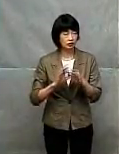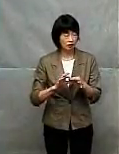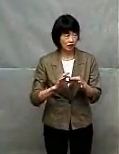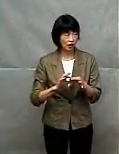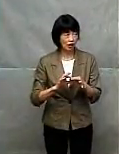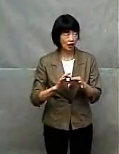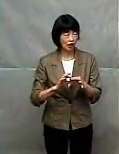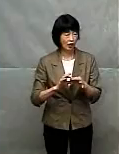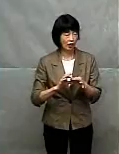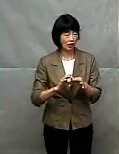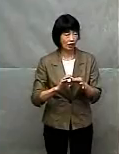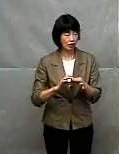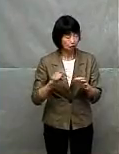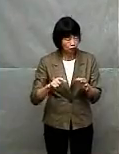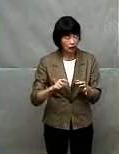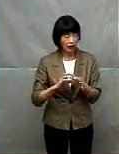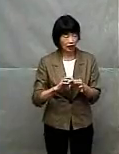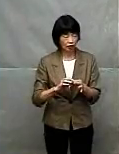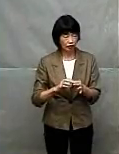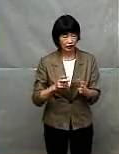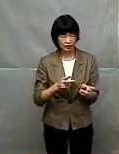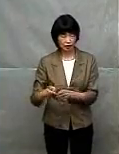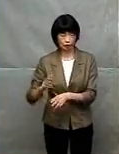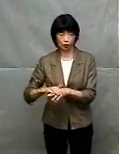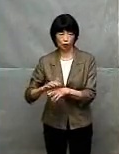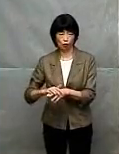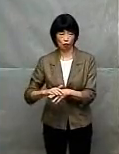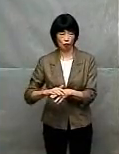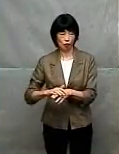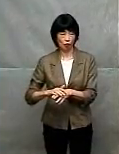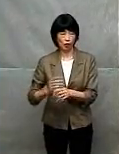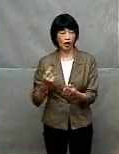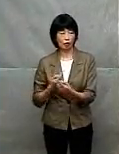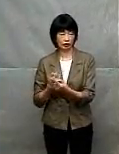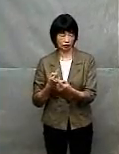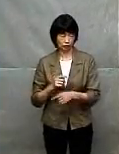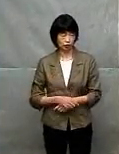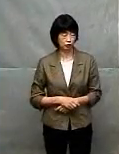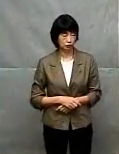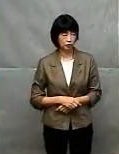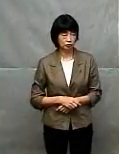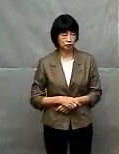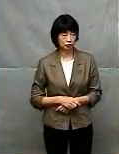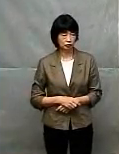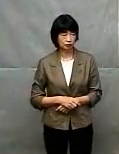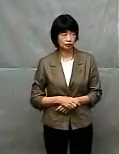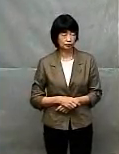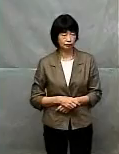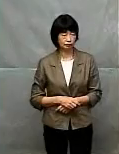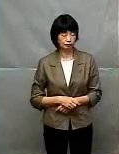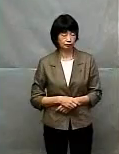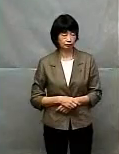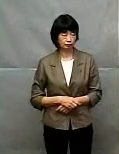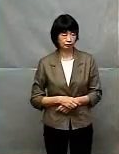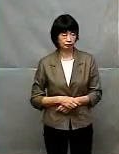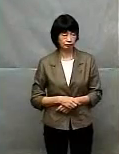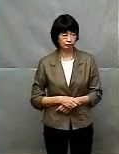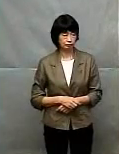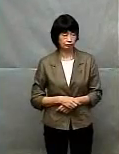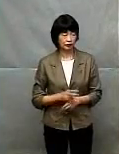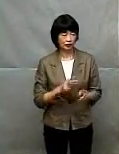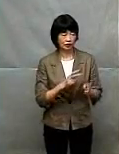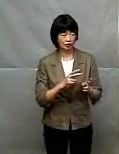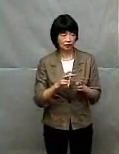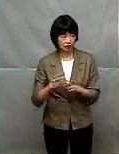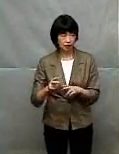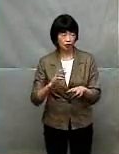法とも関わってまいりますので、整備の手法の検討とですね、一体とな